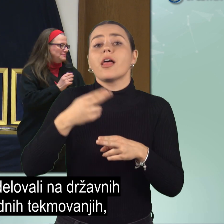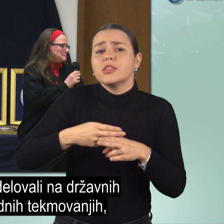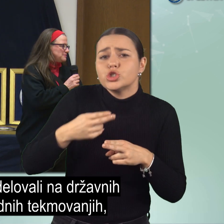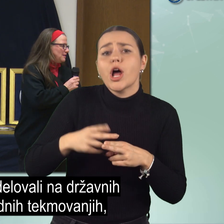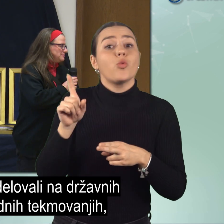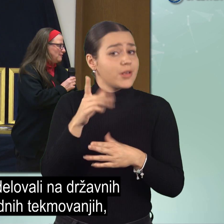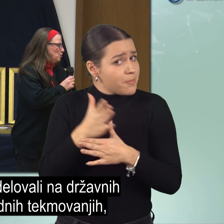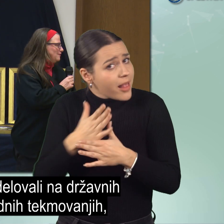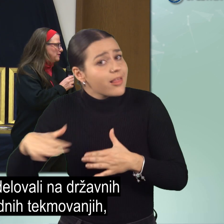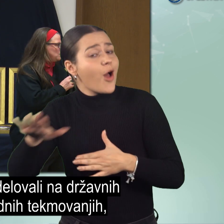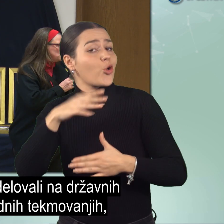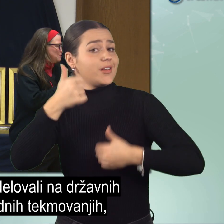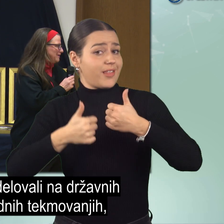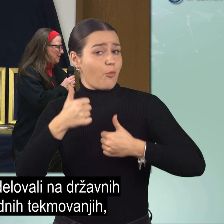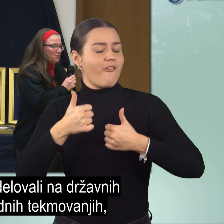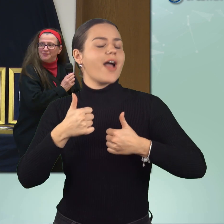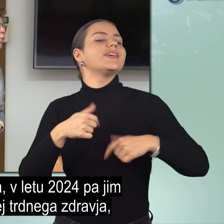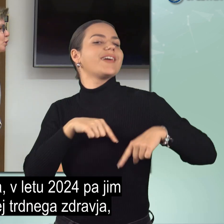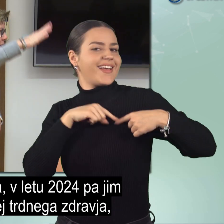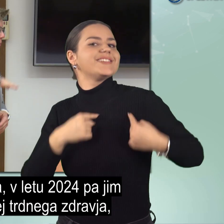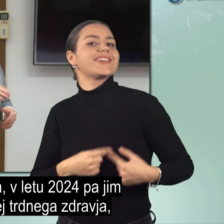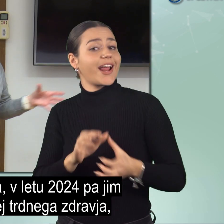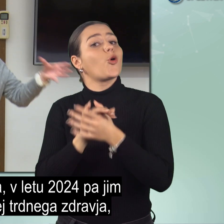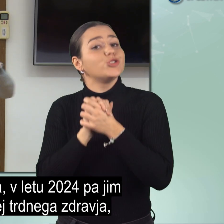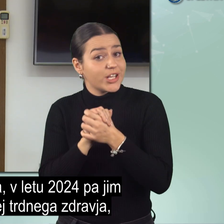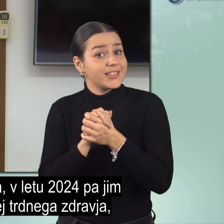mednarodnih tekmovanjih, iskreno čestita.